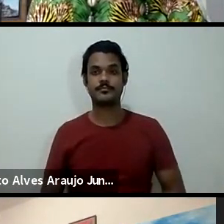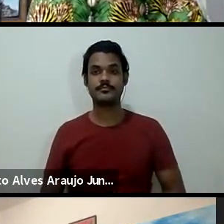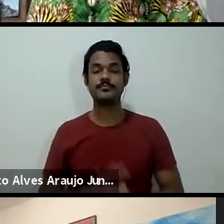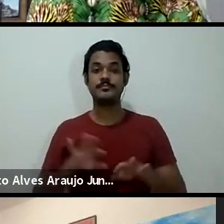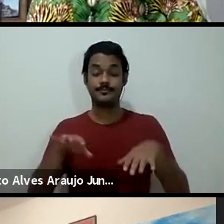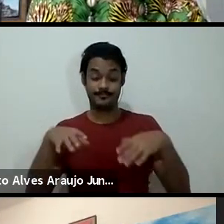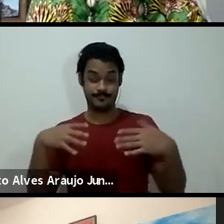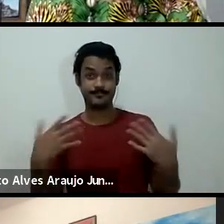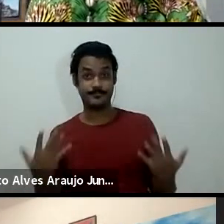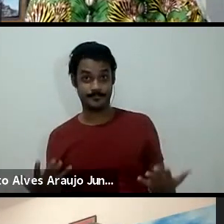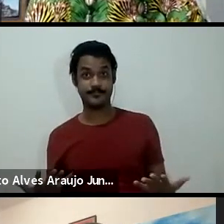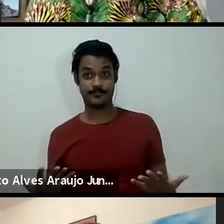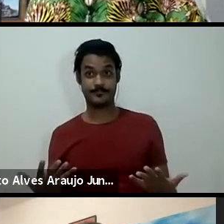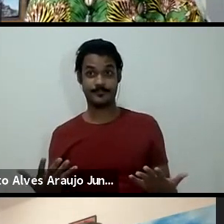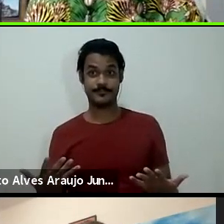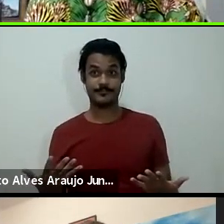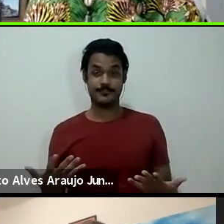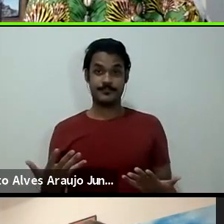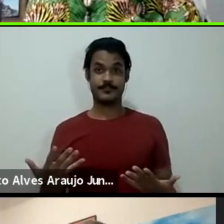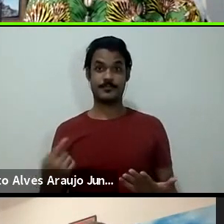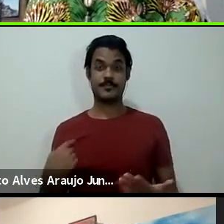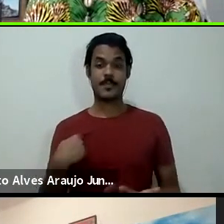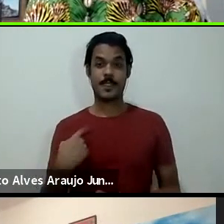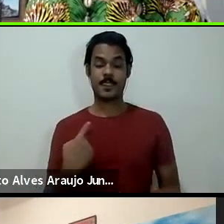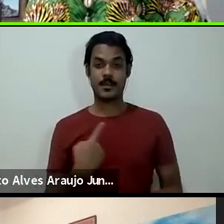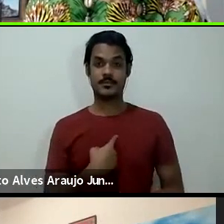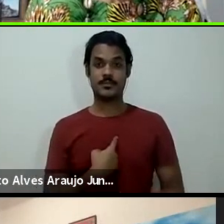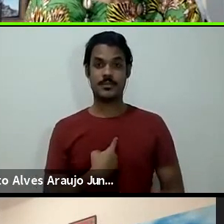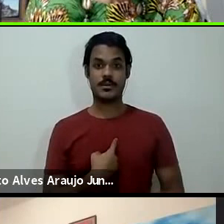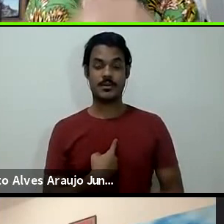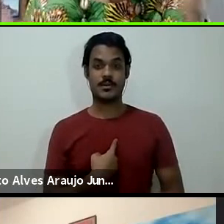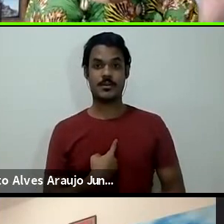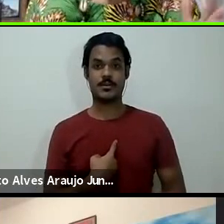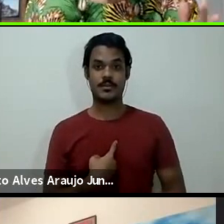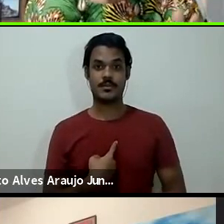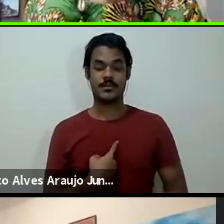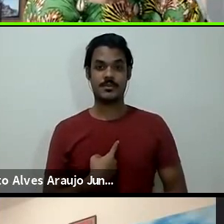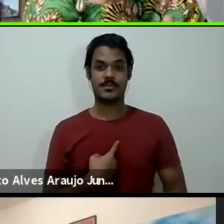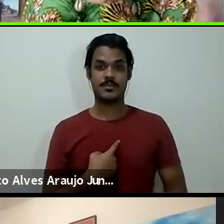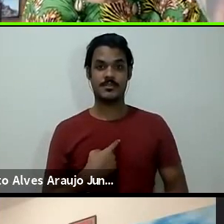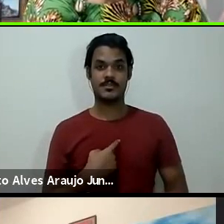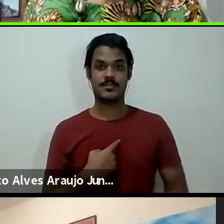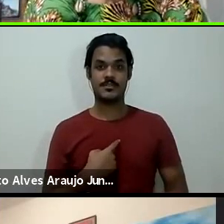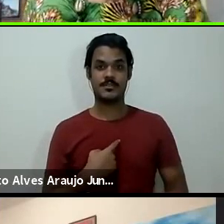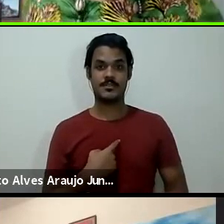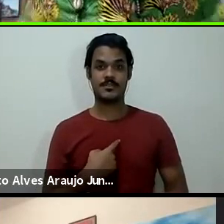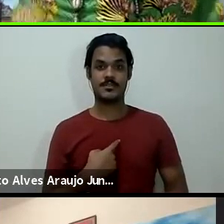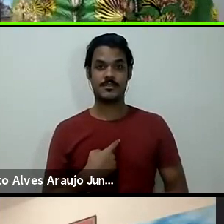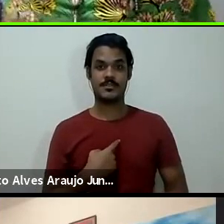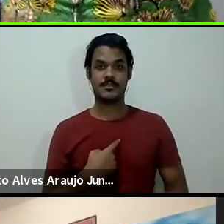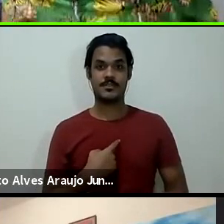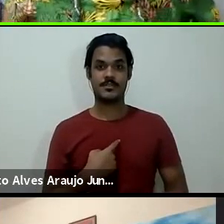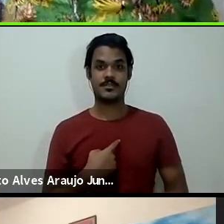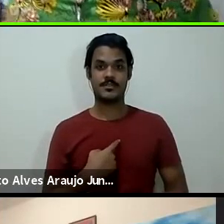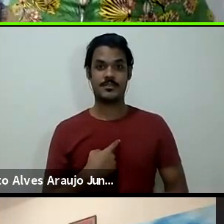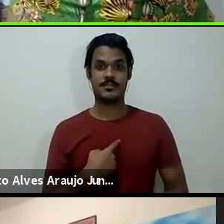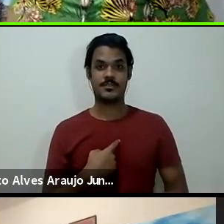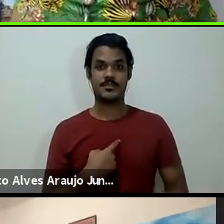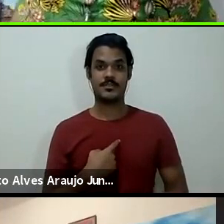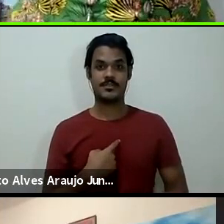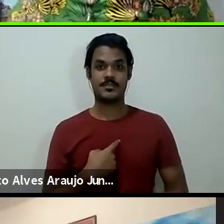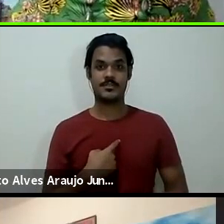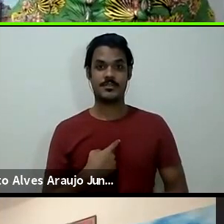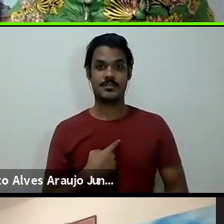Então, a gente já se agradeceu tanto aí por essa